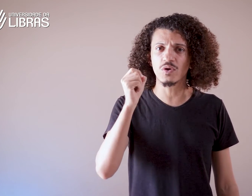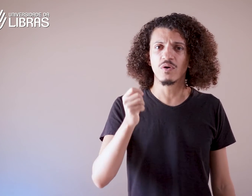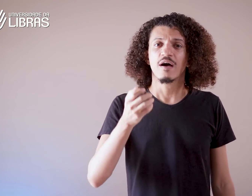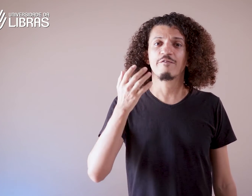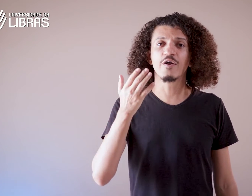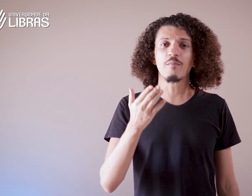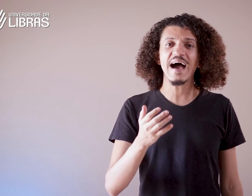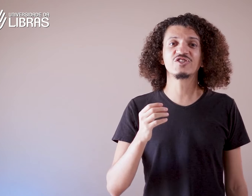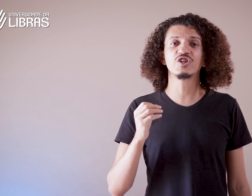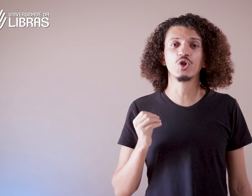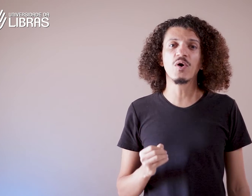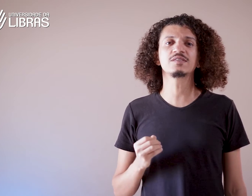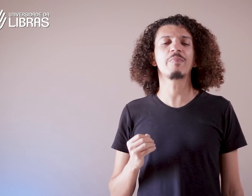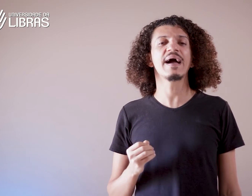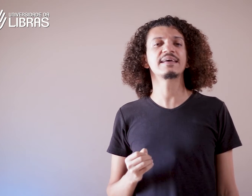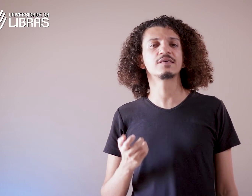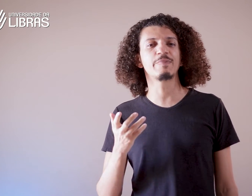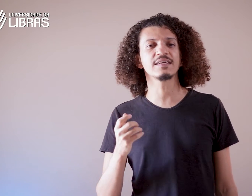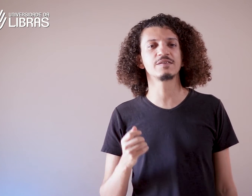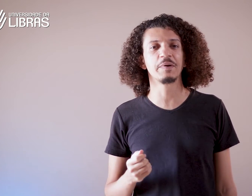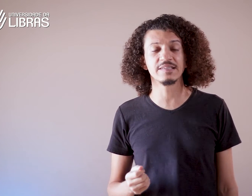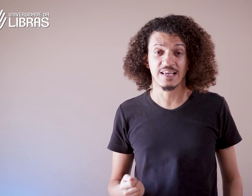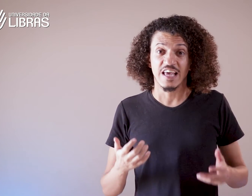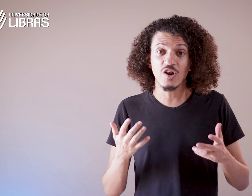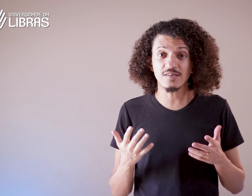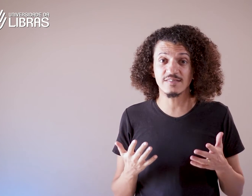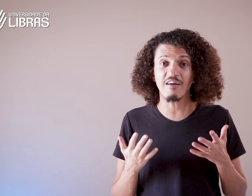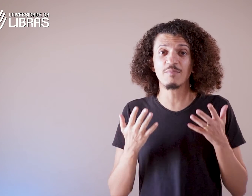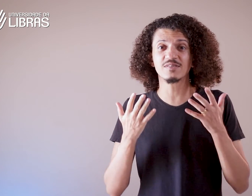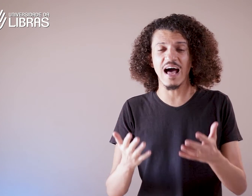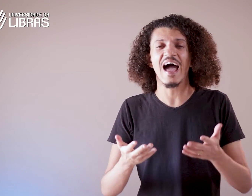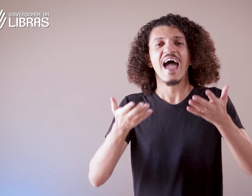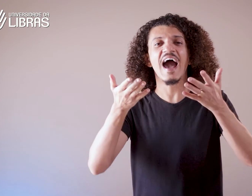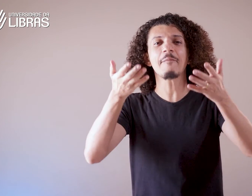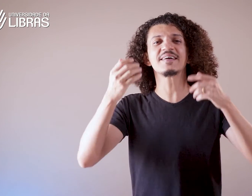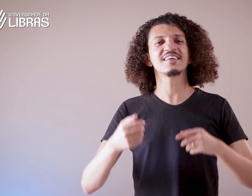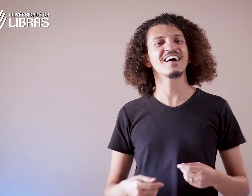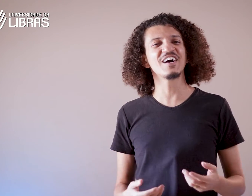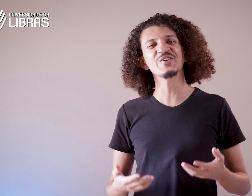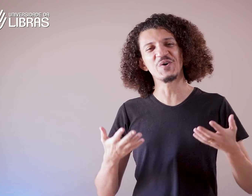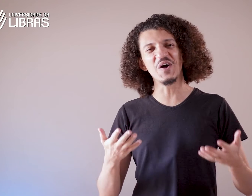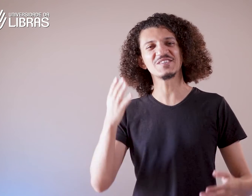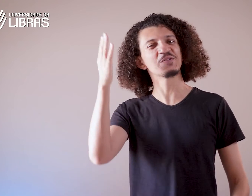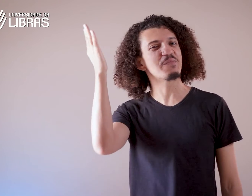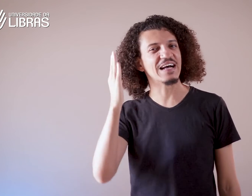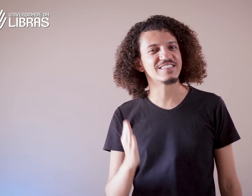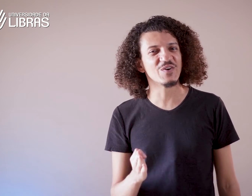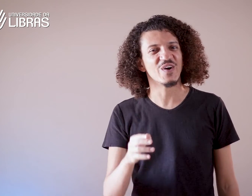todo, foram mais de 12 países participantes e nós estávamos lá, representando o nosso Brasil e